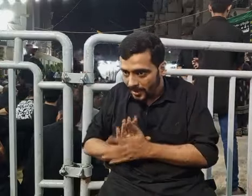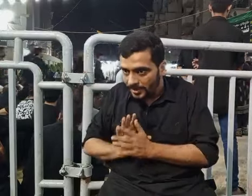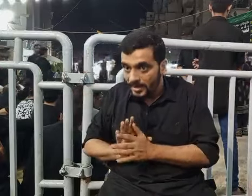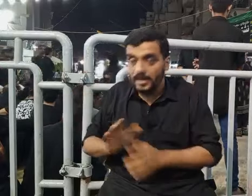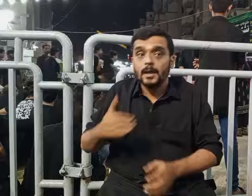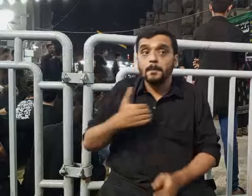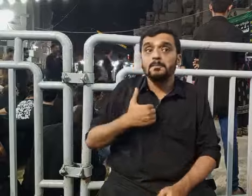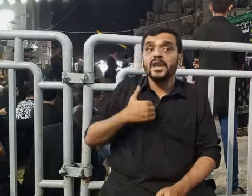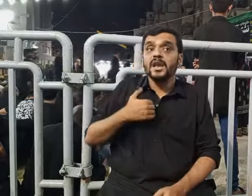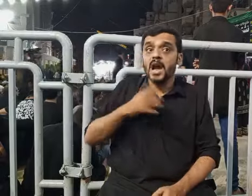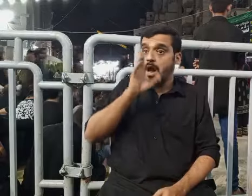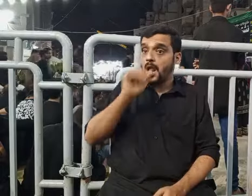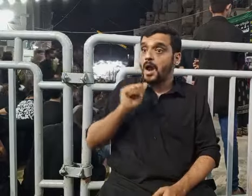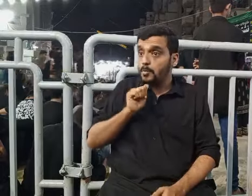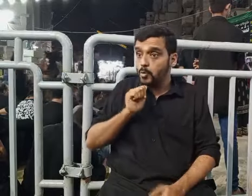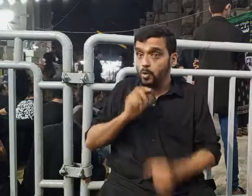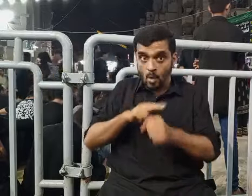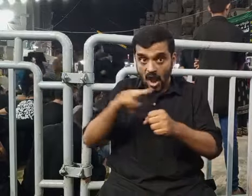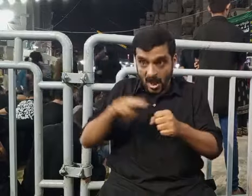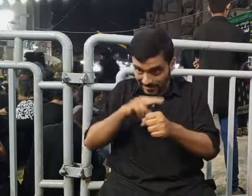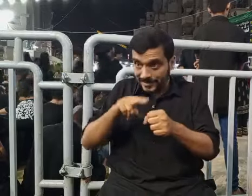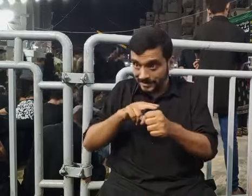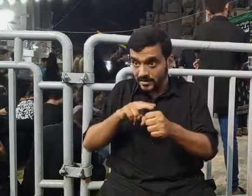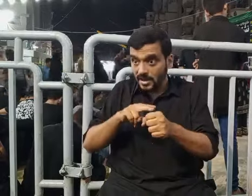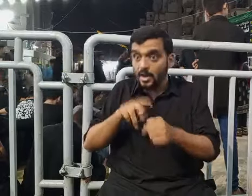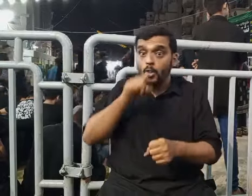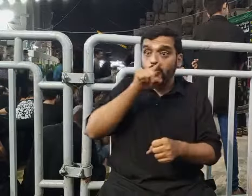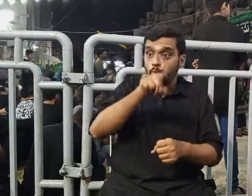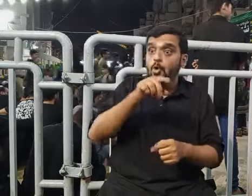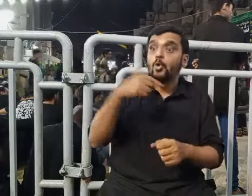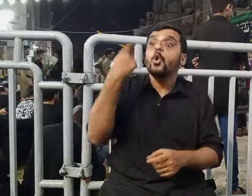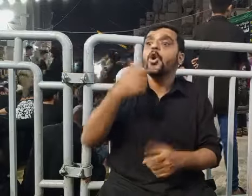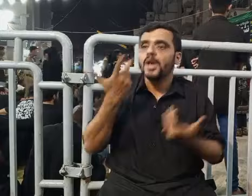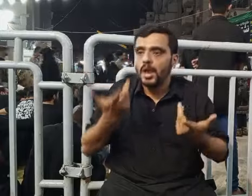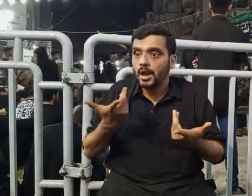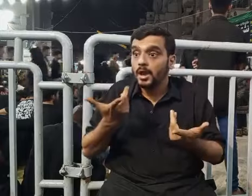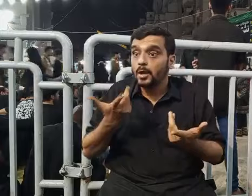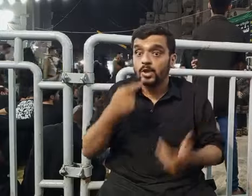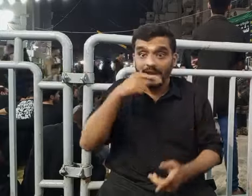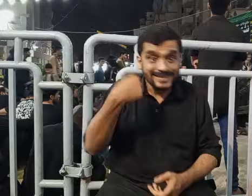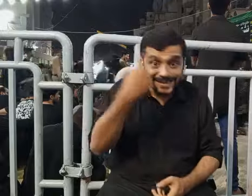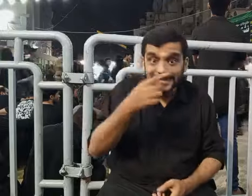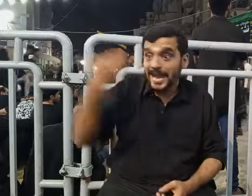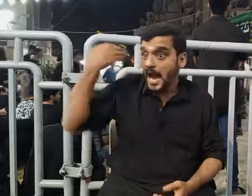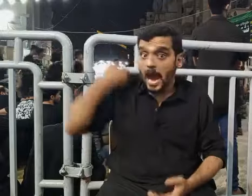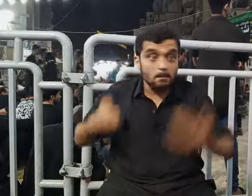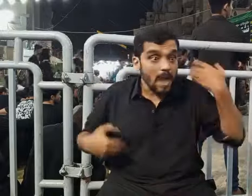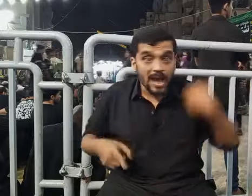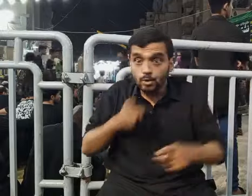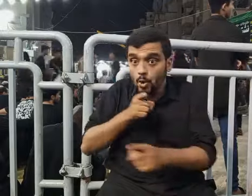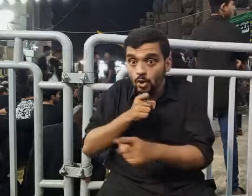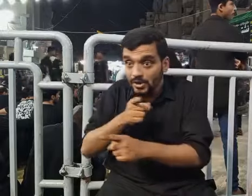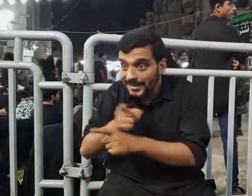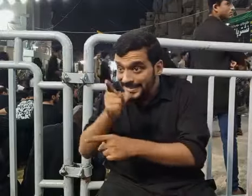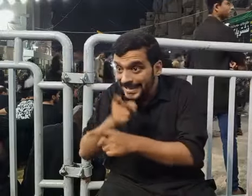نور ہے نا، چاہے 13 برس کر لیے لیکن وہی نور ہے، نور پابند سنو سال نہیں ہو سکتا، اور ذکر قاسم